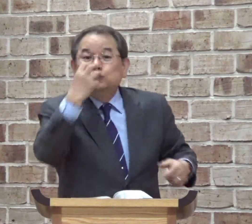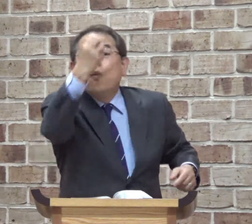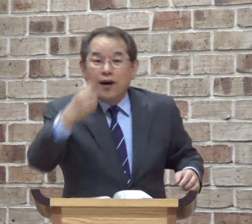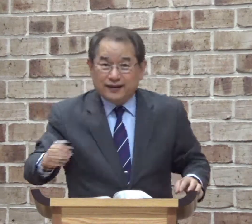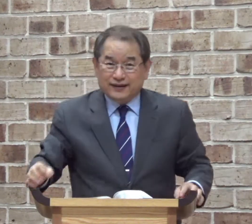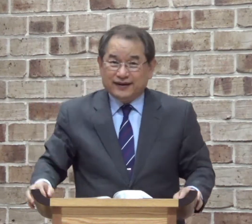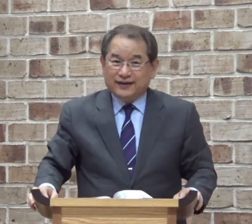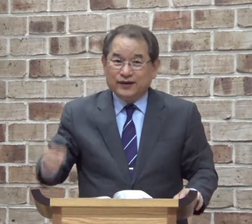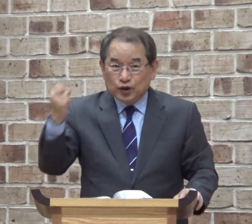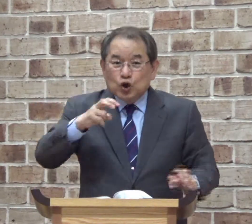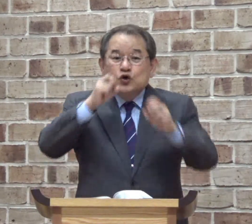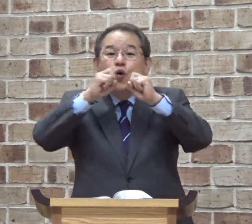선교의 사명을 망각한 교만,